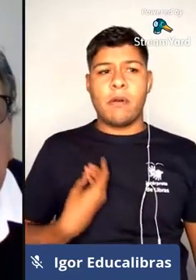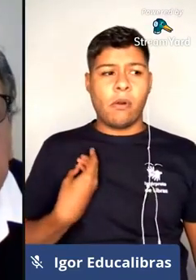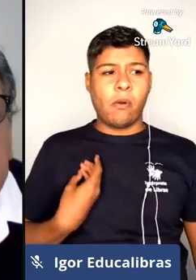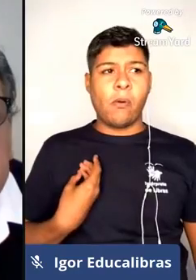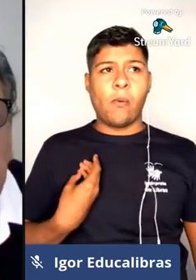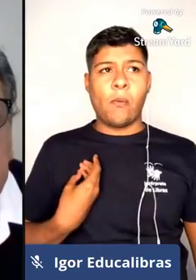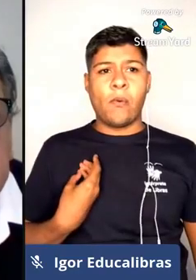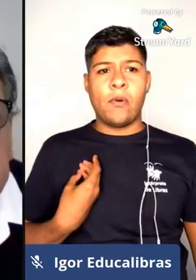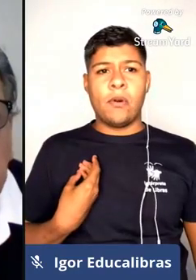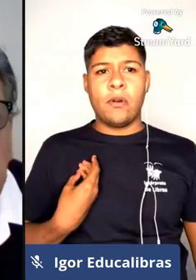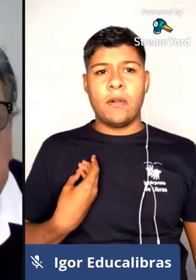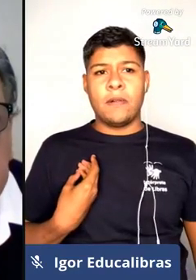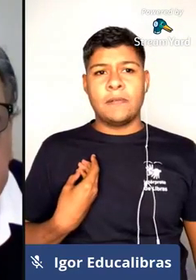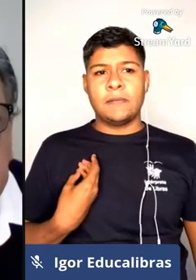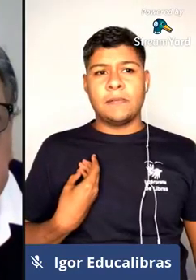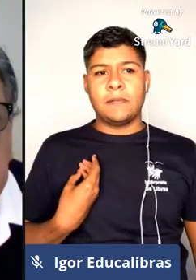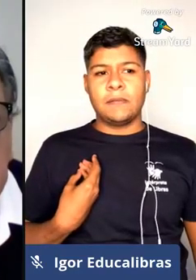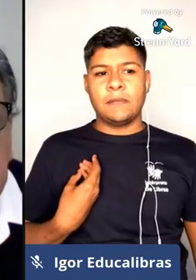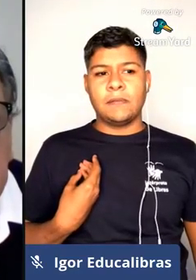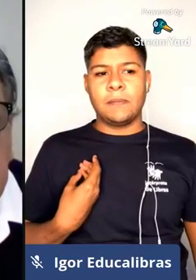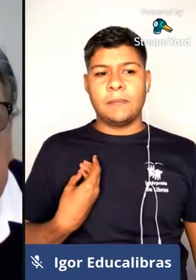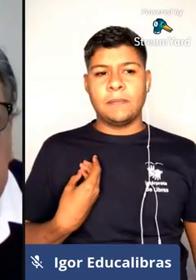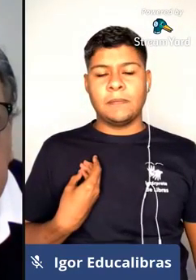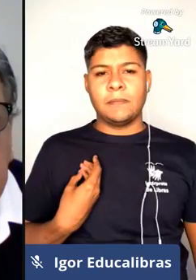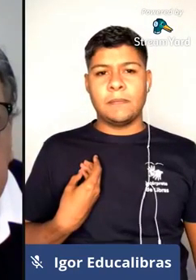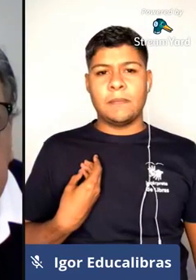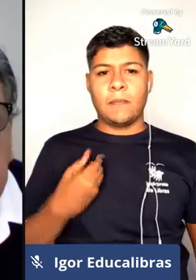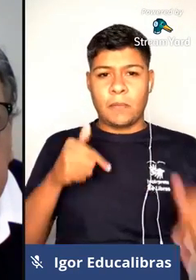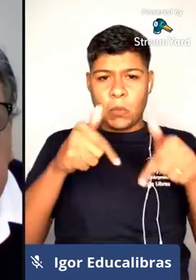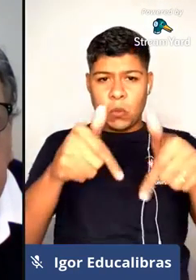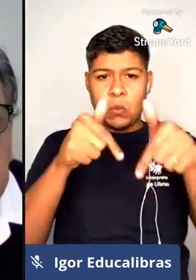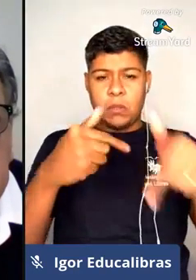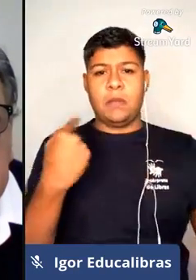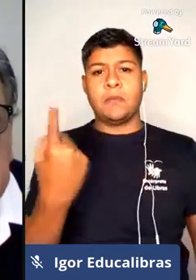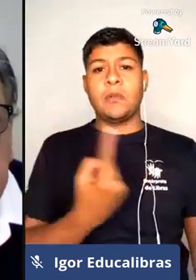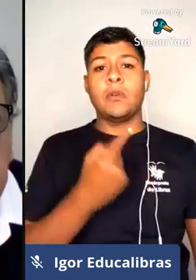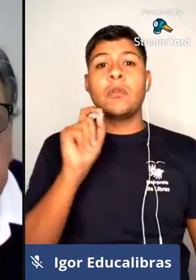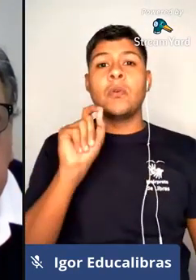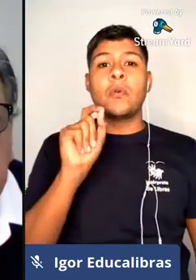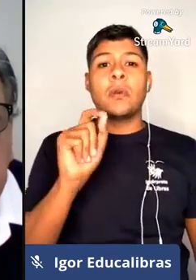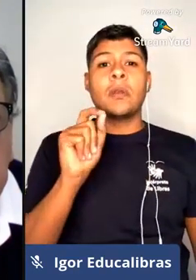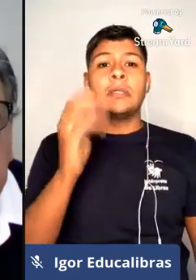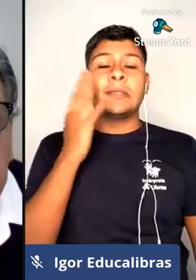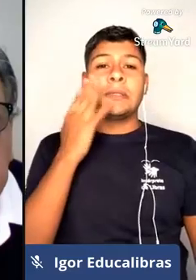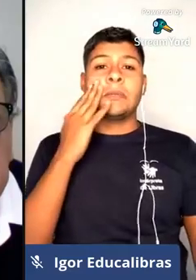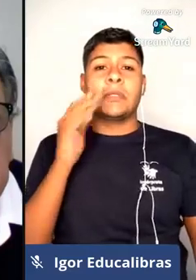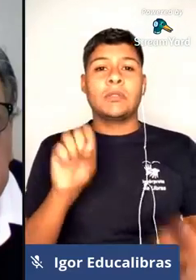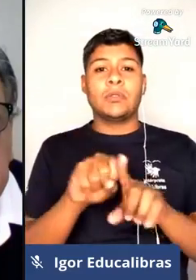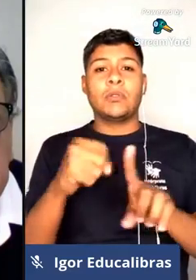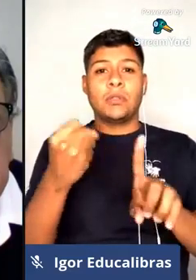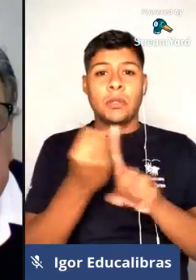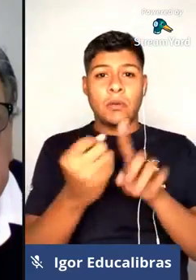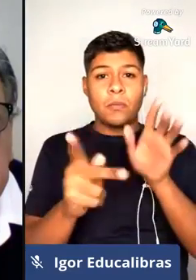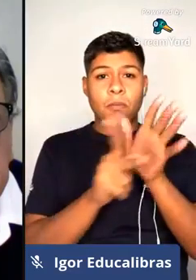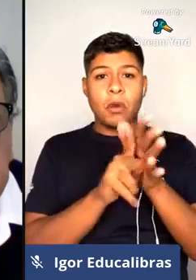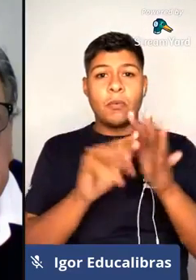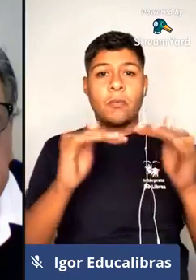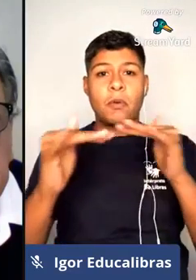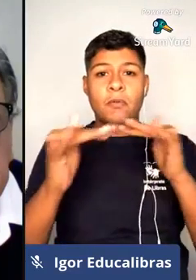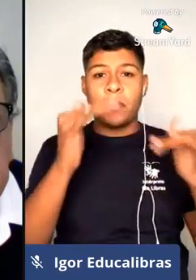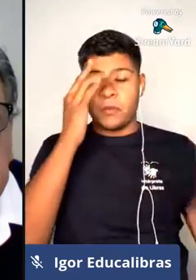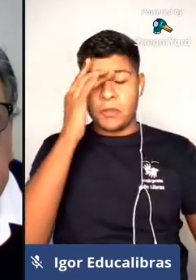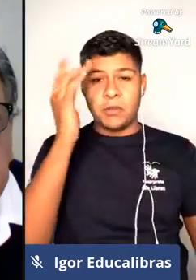né? Uma das nossas lutas, Cid, é a contrapartida social a favor do movimento de pessoas